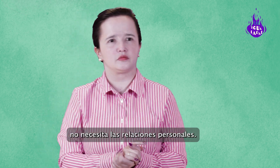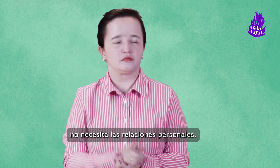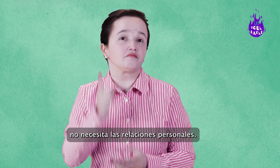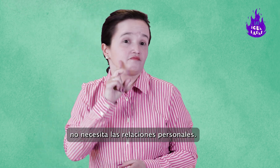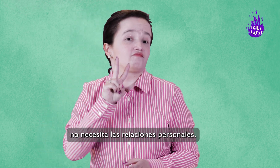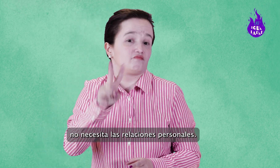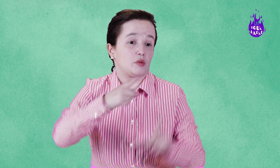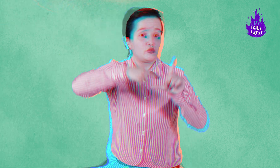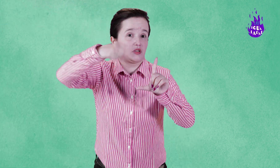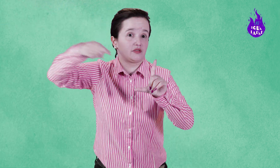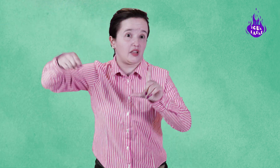relaciones personales.